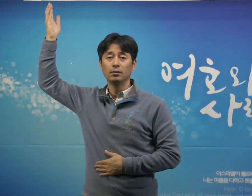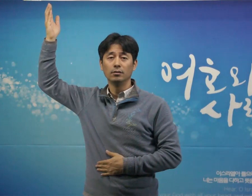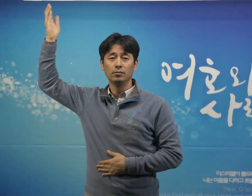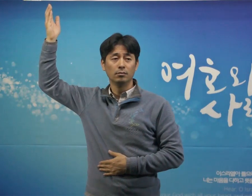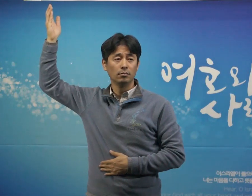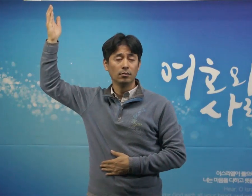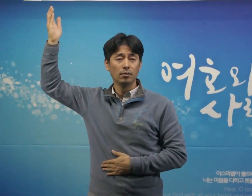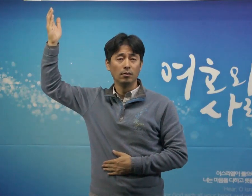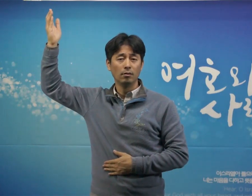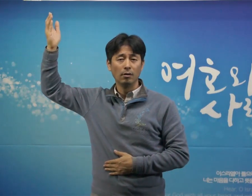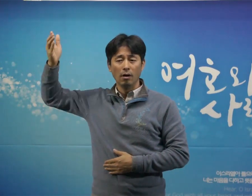원하시는 하나님이십니다.